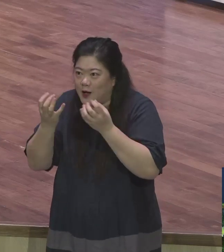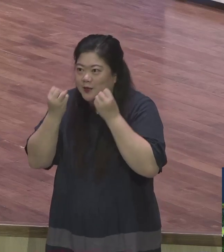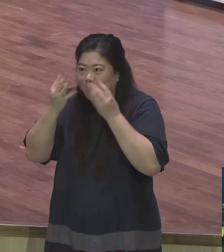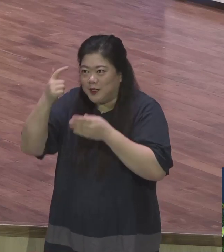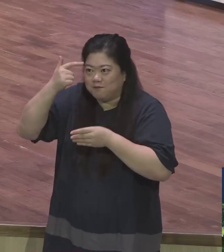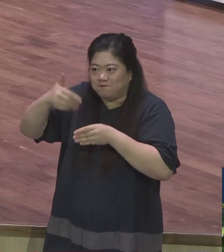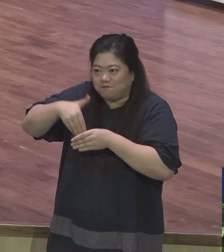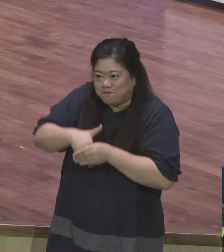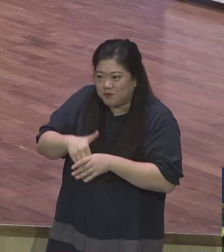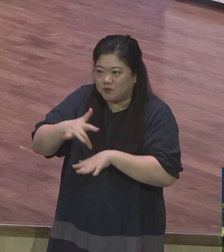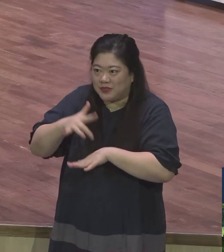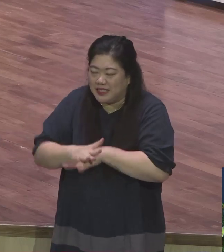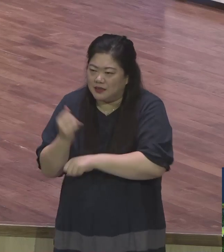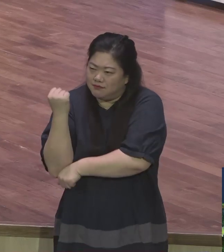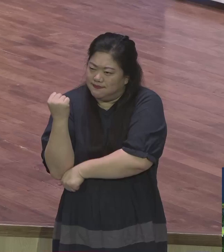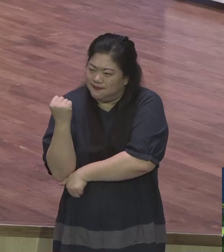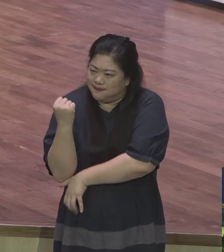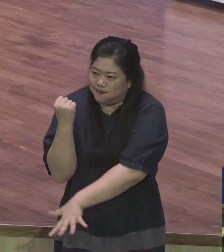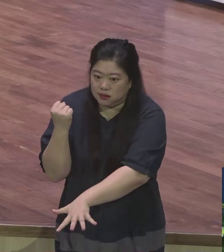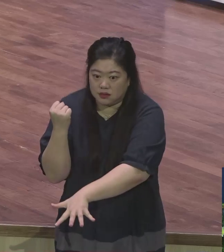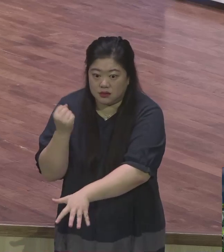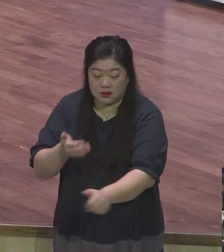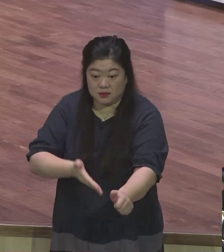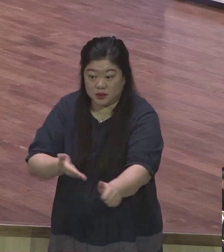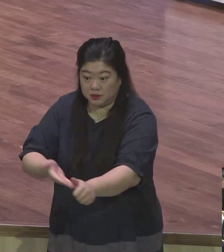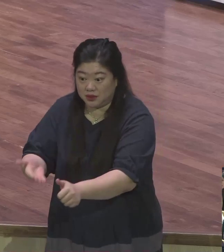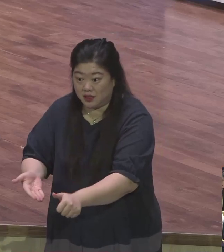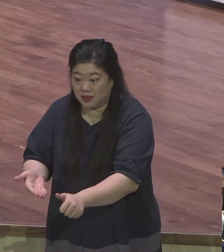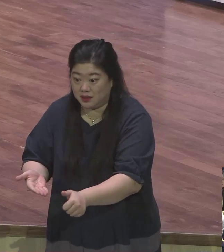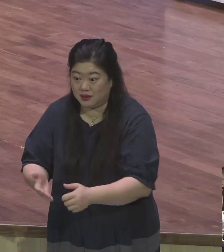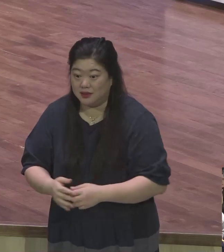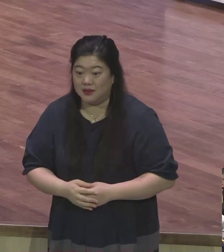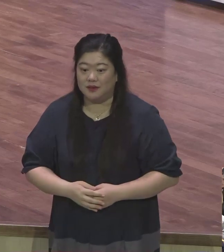재창조의 축복을 날마다 누리시기를 제모로 축구합니다.